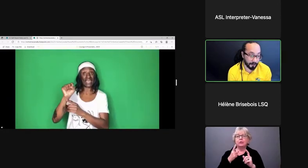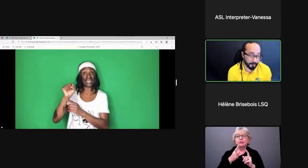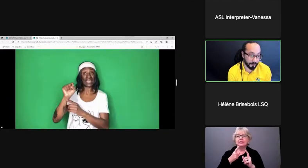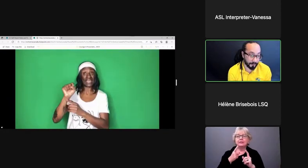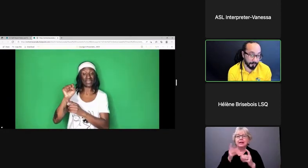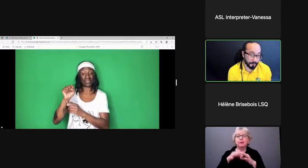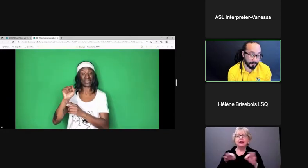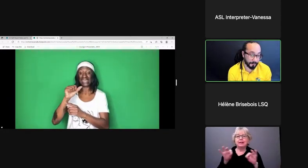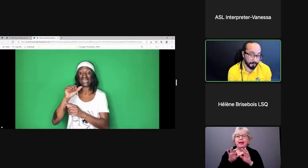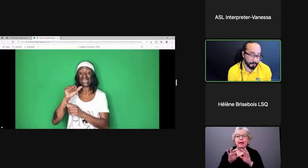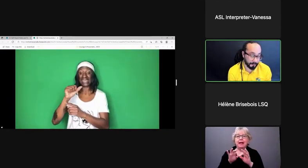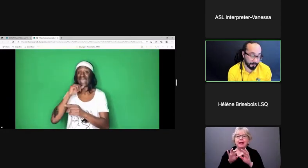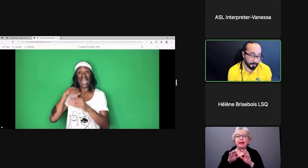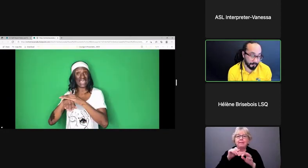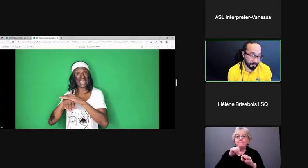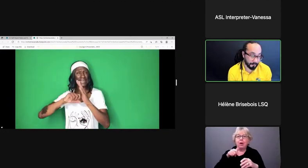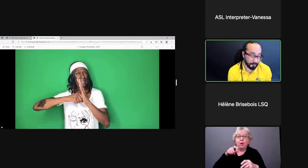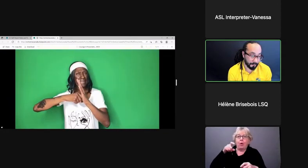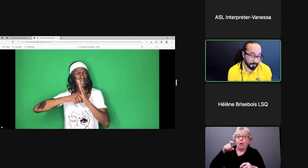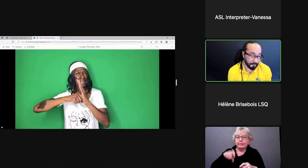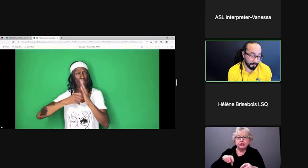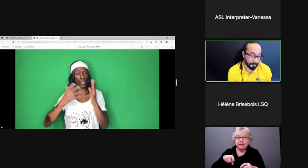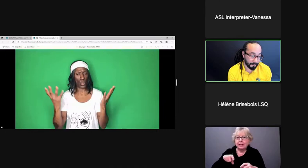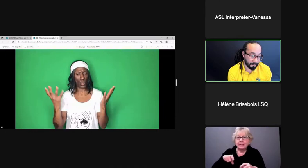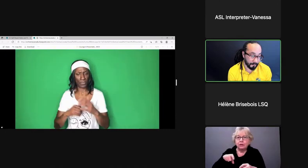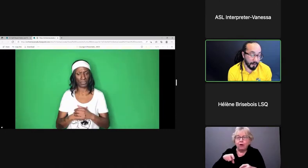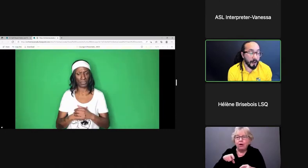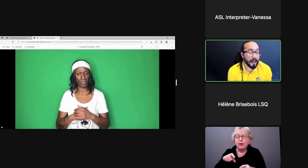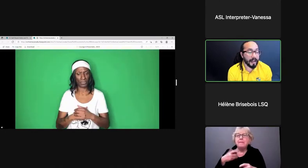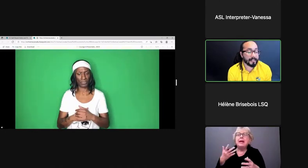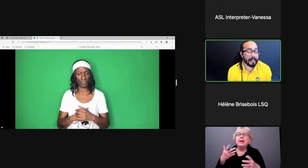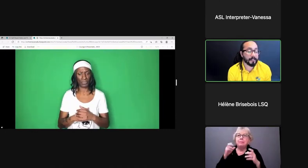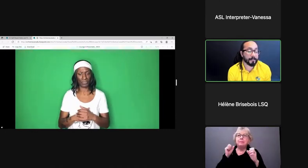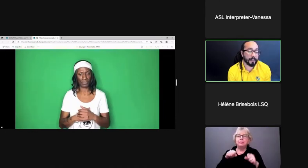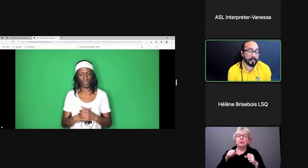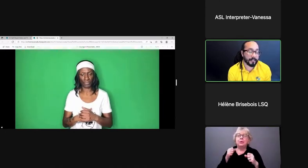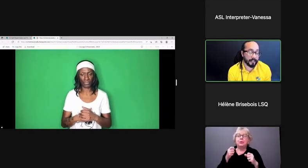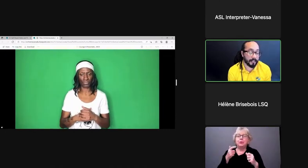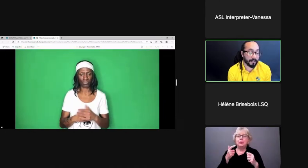absolument nécessaire, mais ça engage le public.